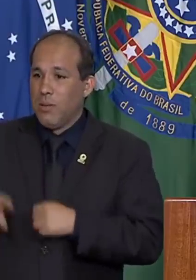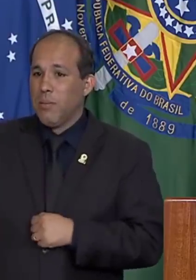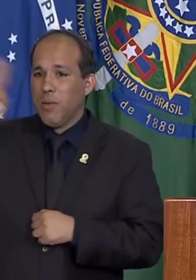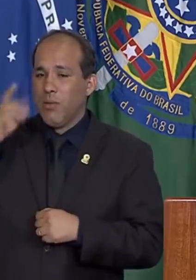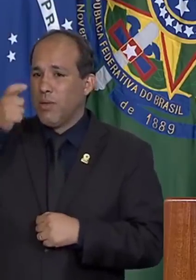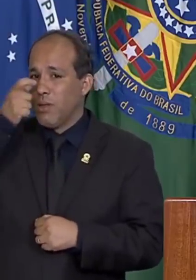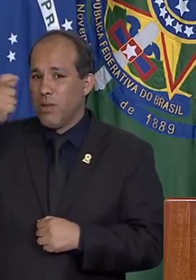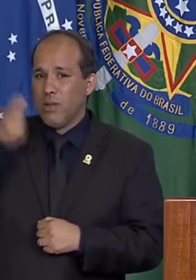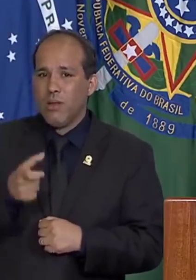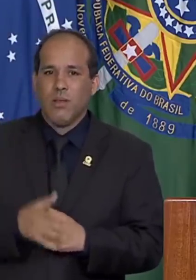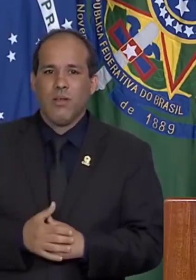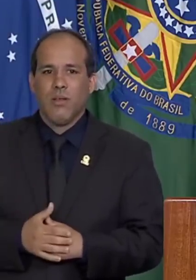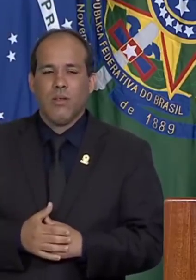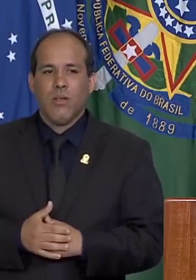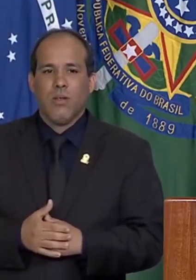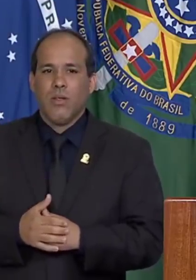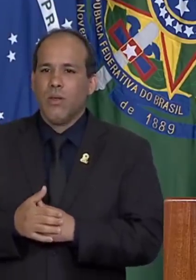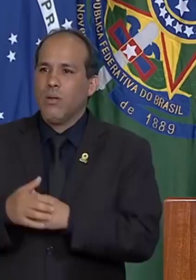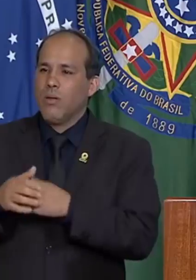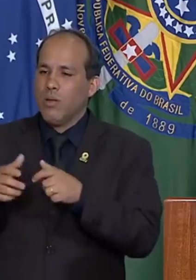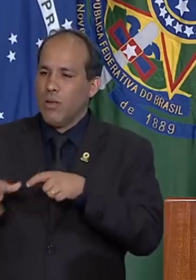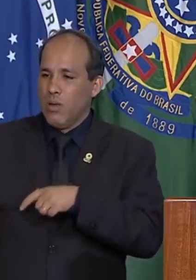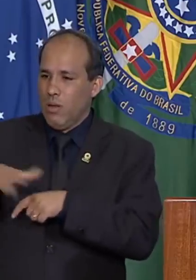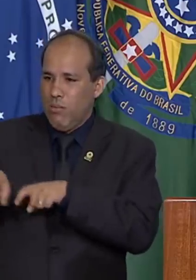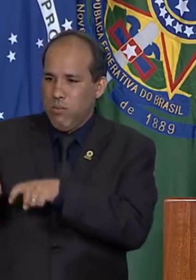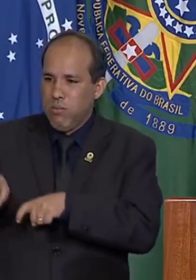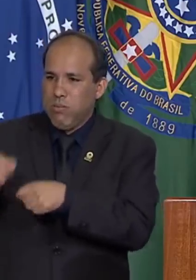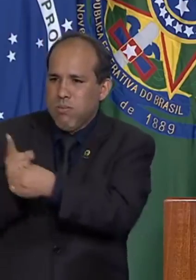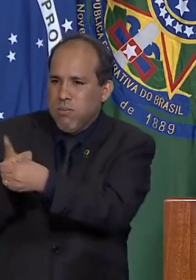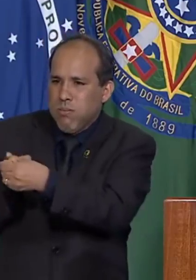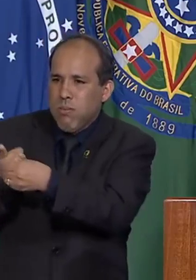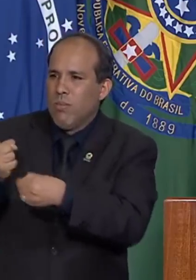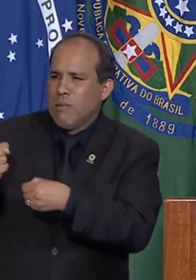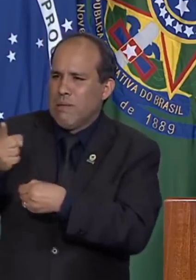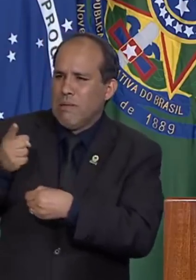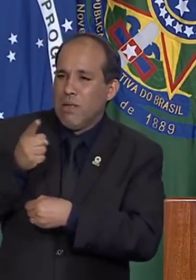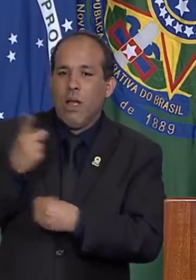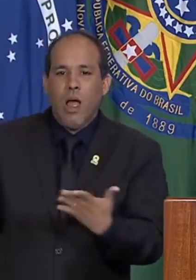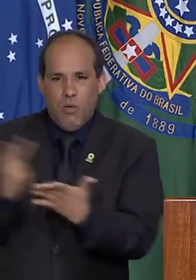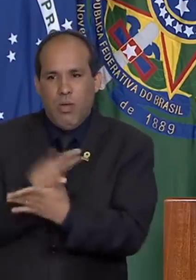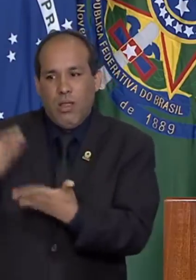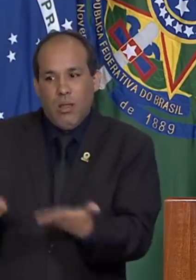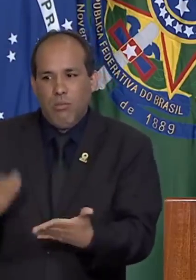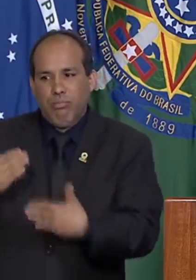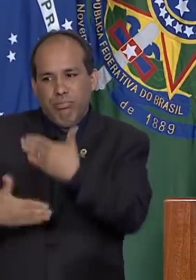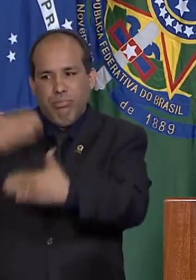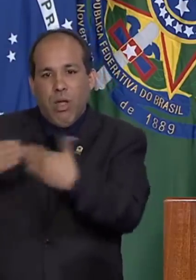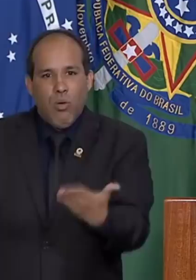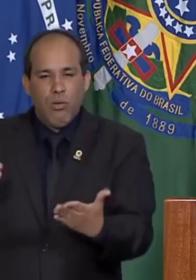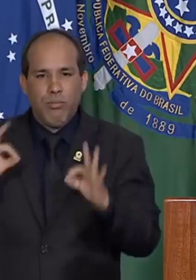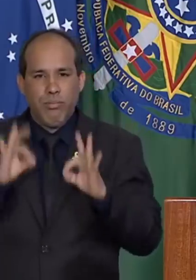interessasse pelo seu interior, e assim foi feito. E nós hoje, humildemente,